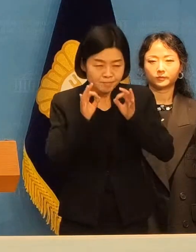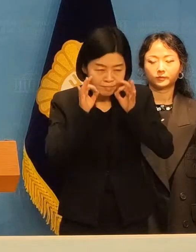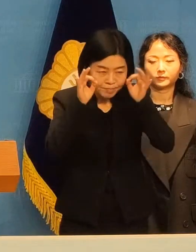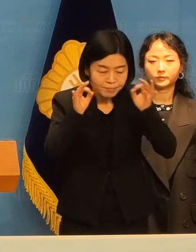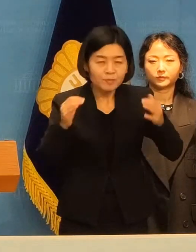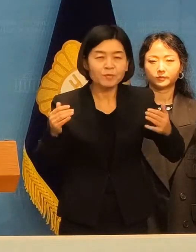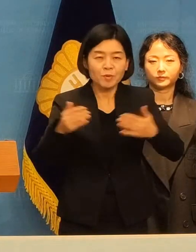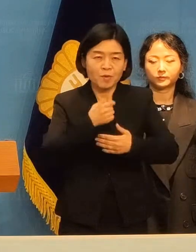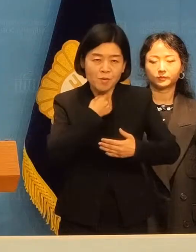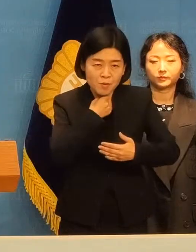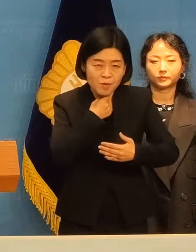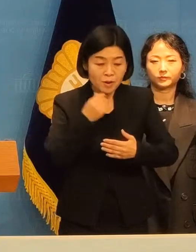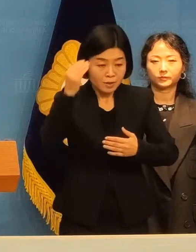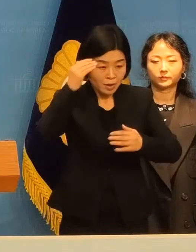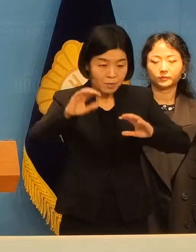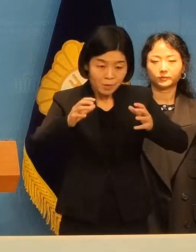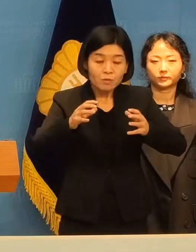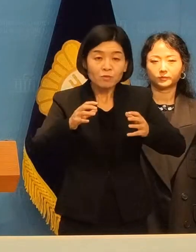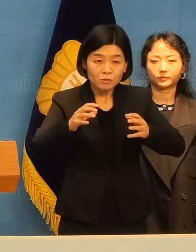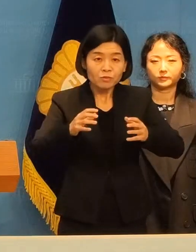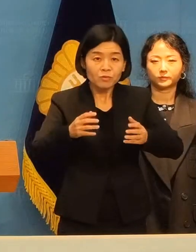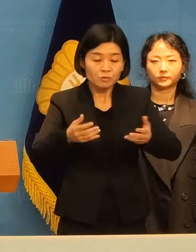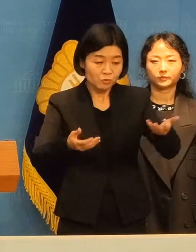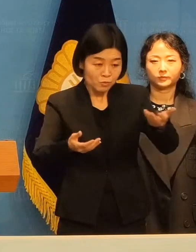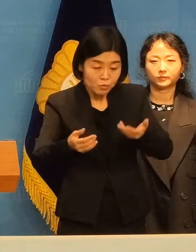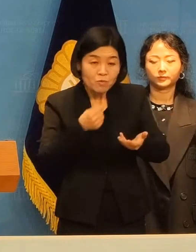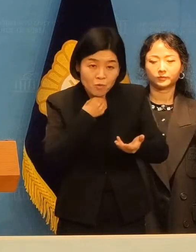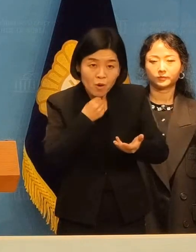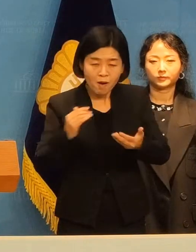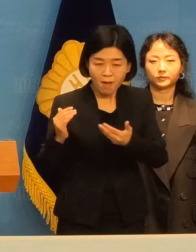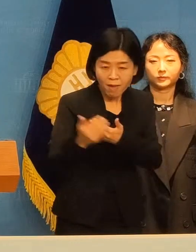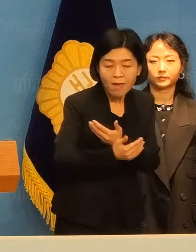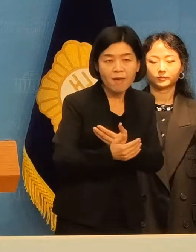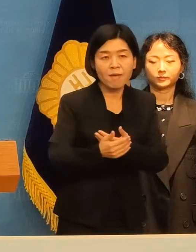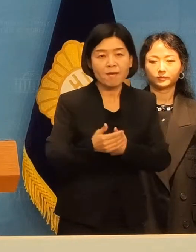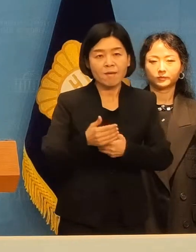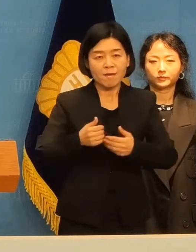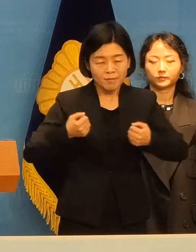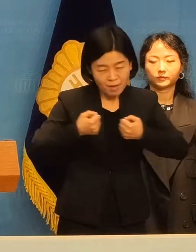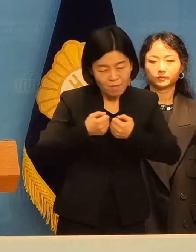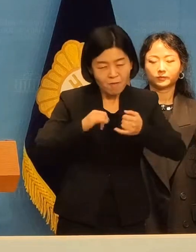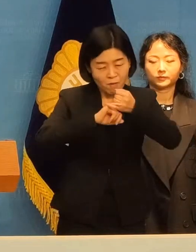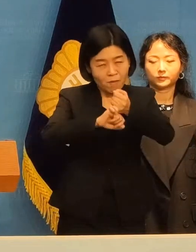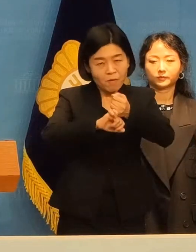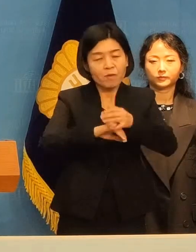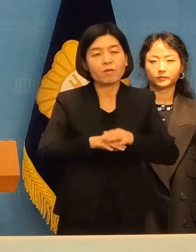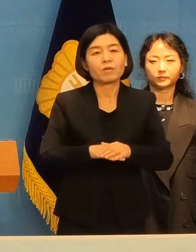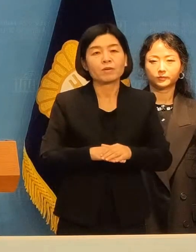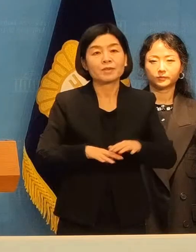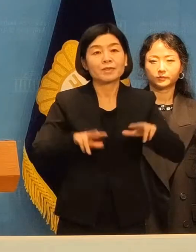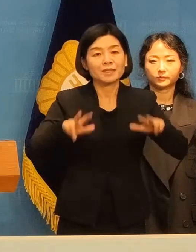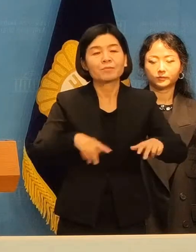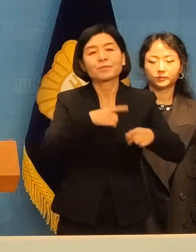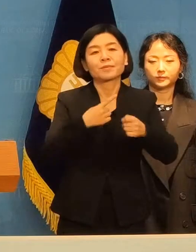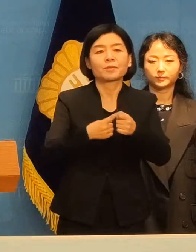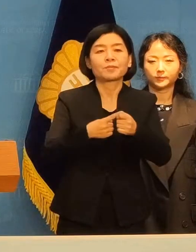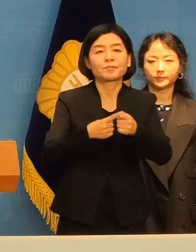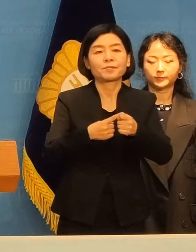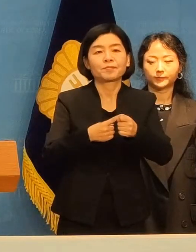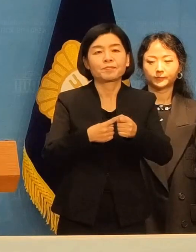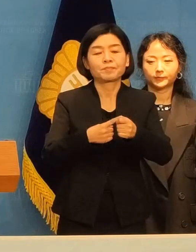우리는 그들이 대한민국 품으로 돌아오도록 끝까지 싸울 것이다. 이제 우리는 그 첫 걸음을